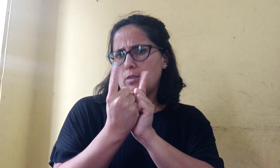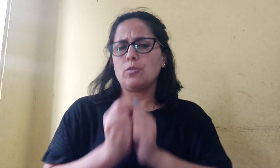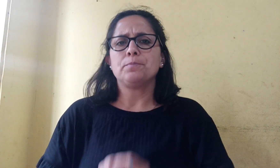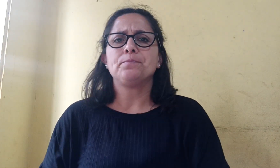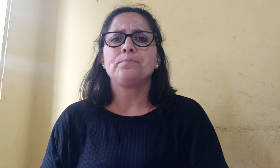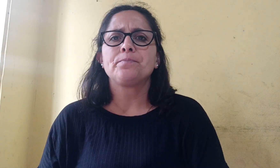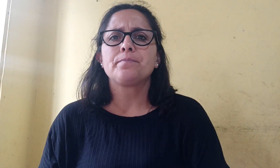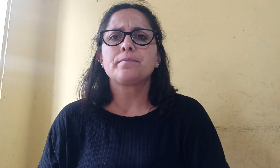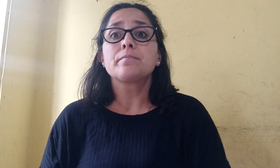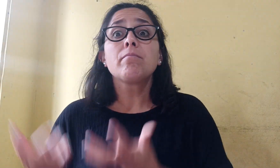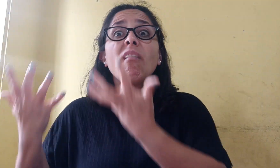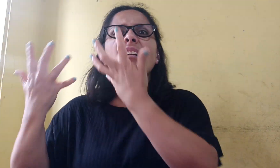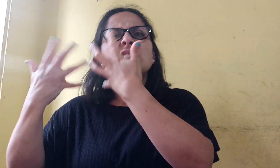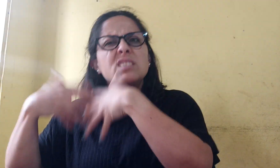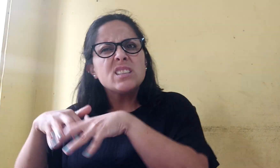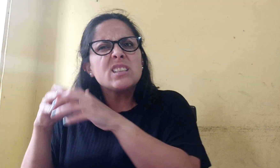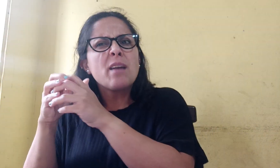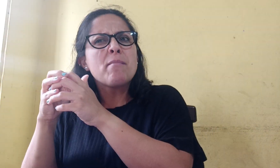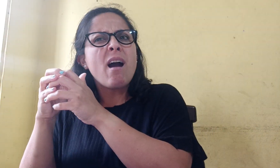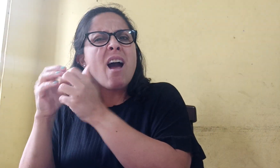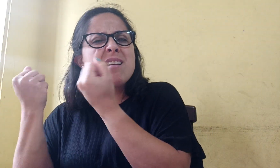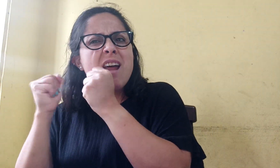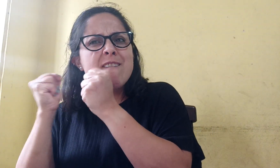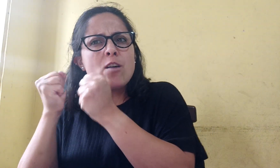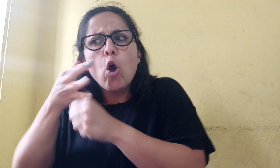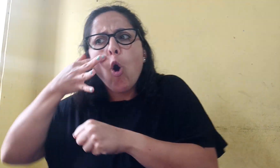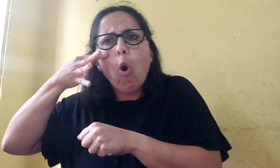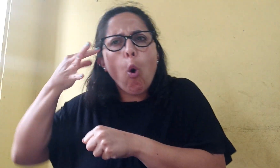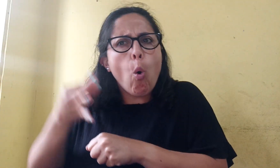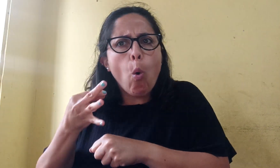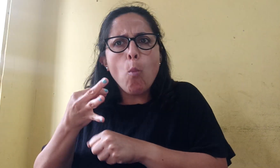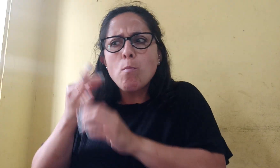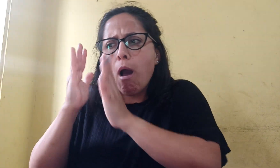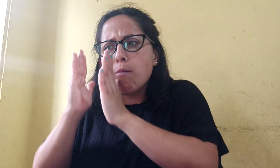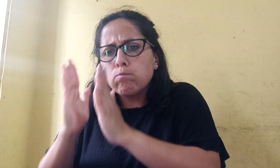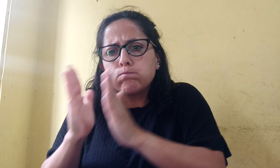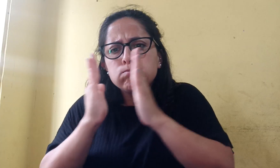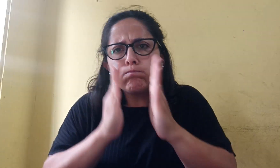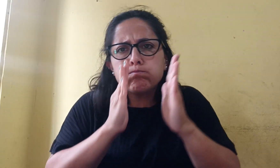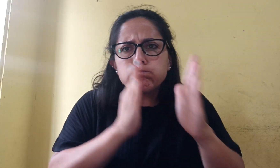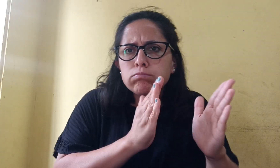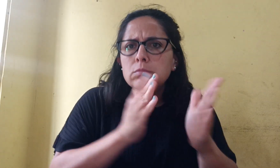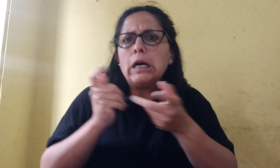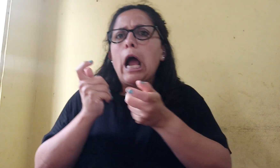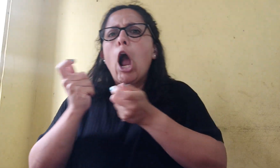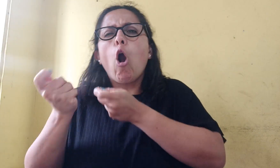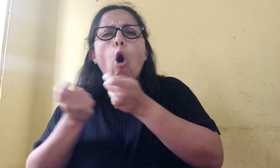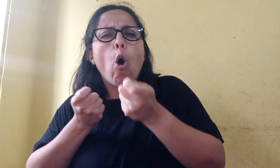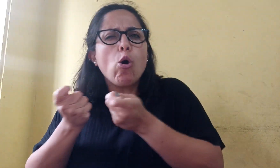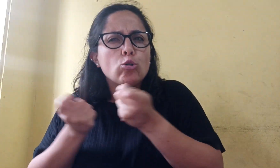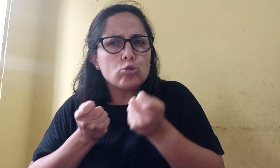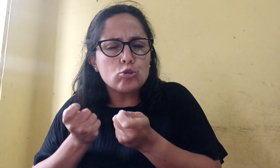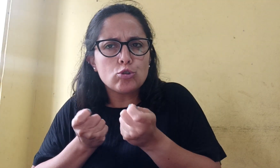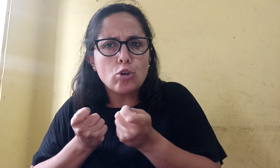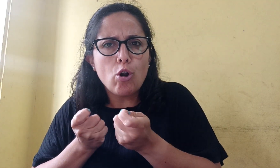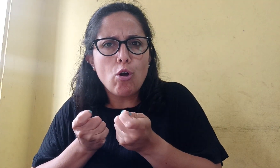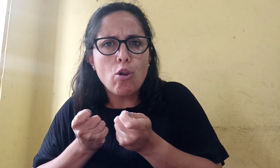para que el sistema nervioso cumpla todo ese repertorio de control que hace